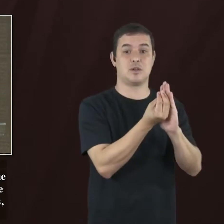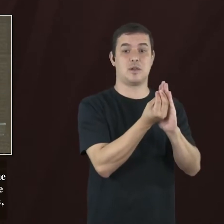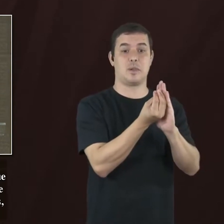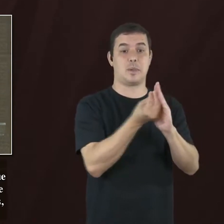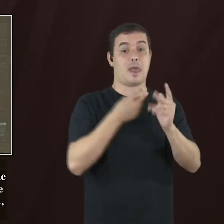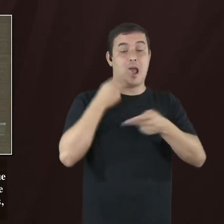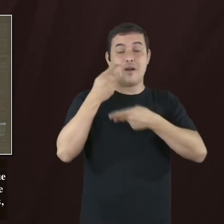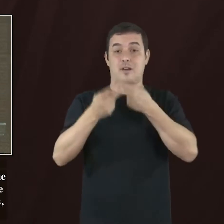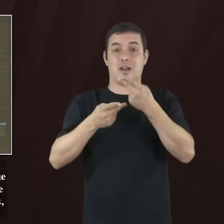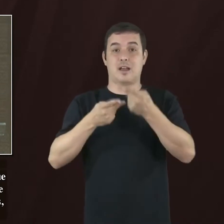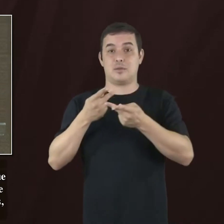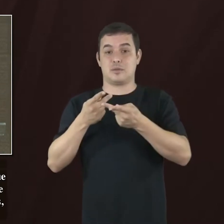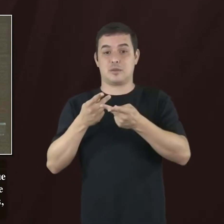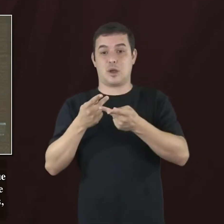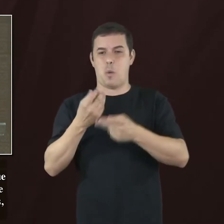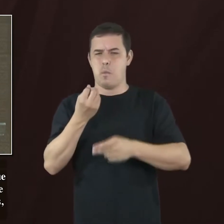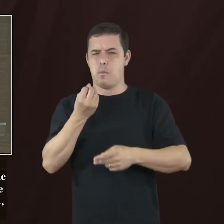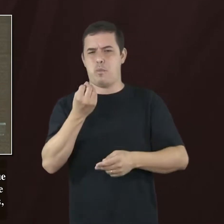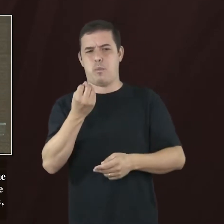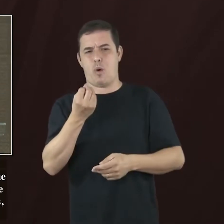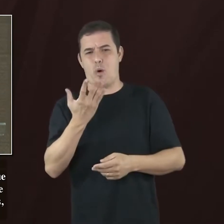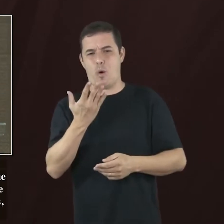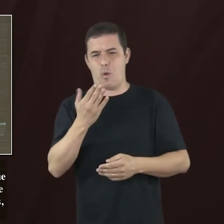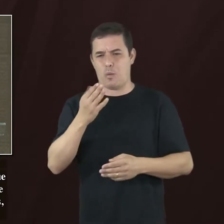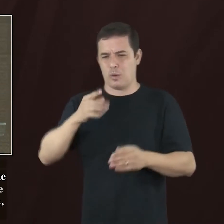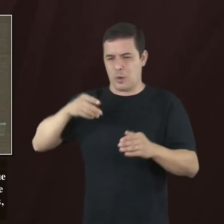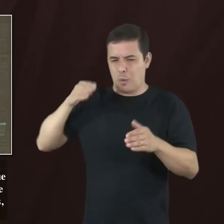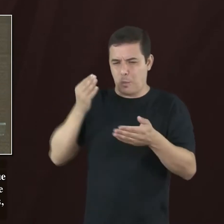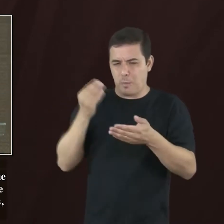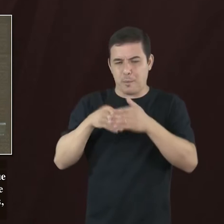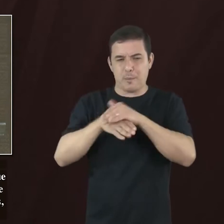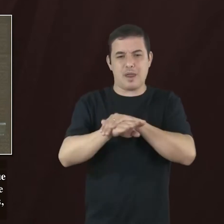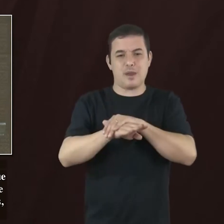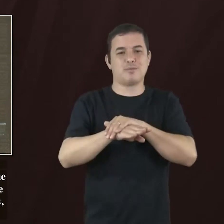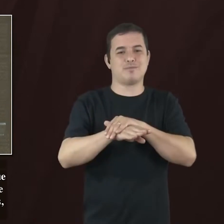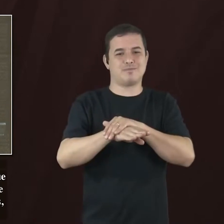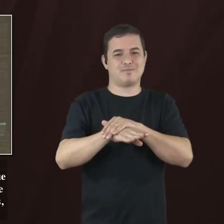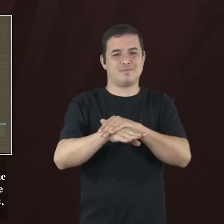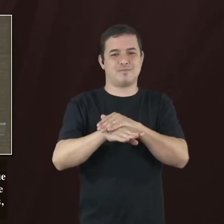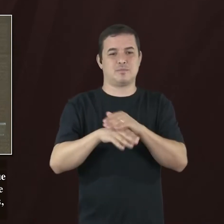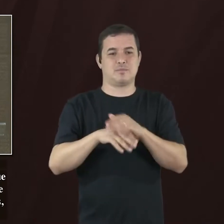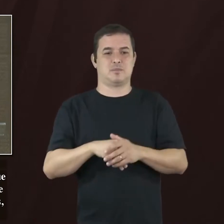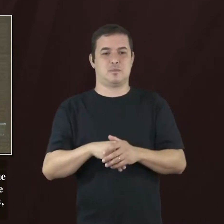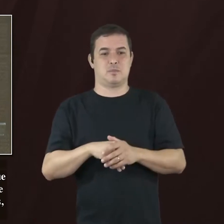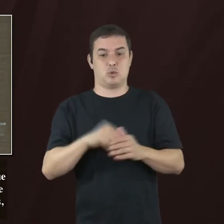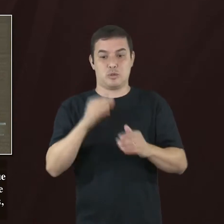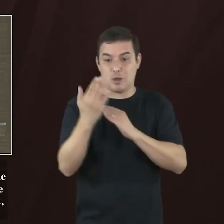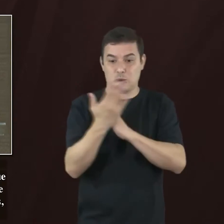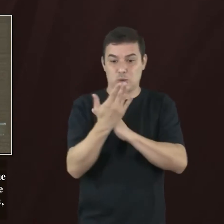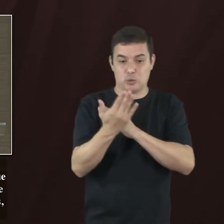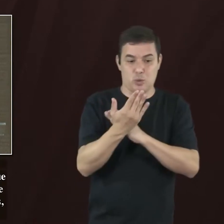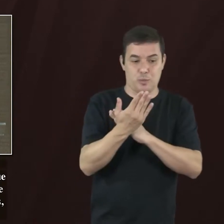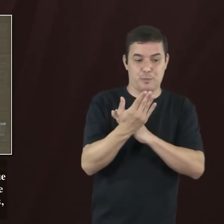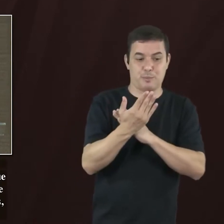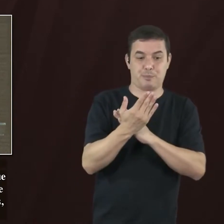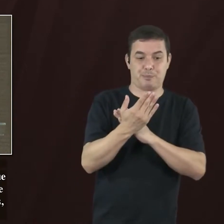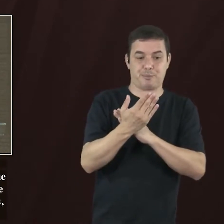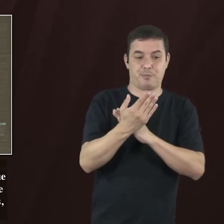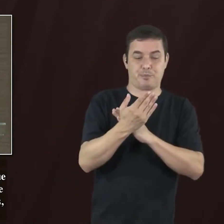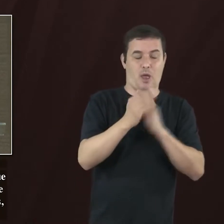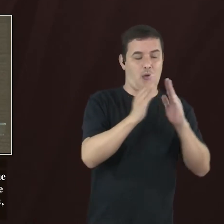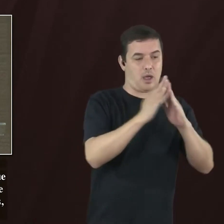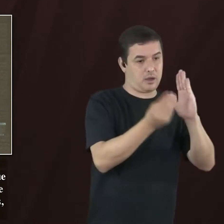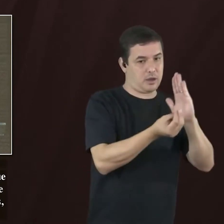que repercussão teve o nosso ingresso no vosso meio, e como deixando os ídolos, vos convertesses